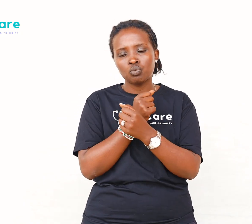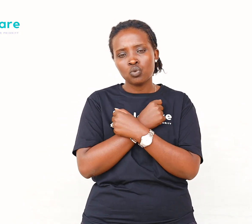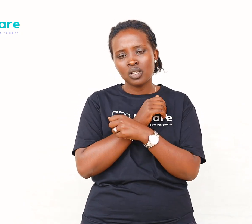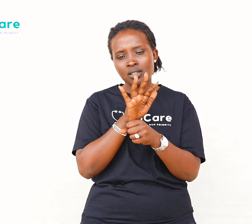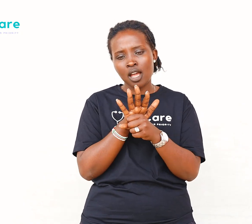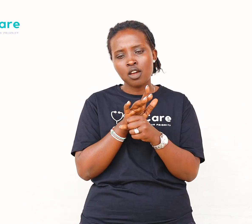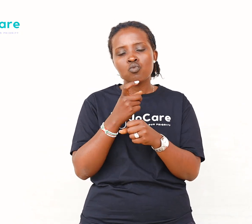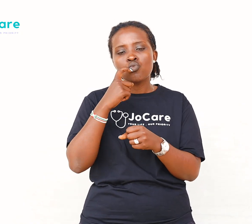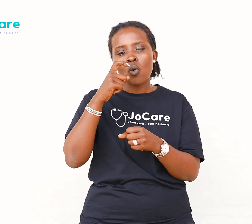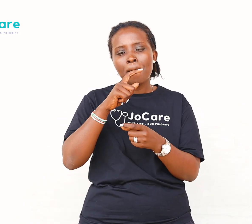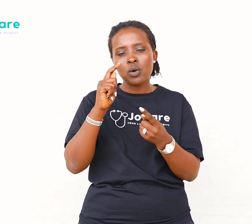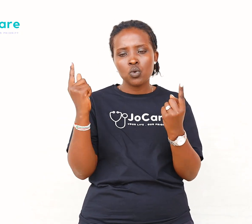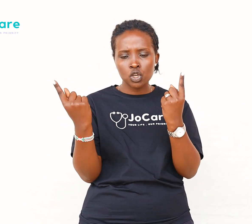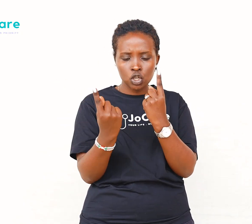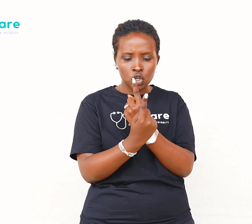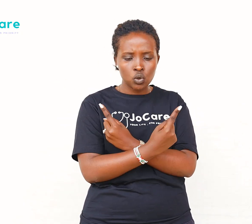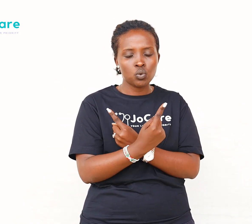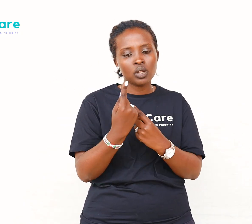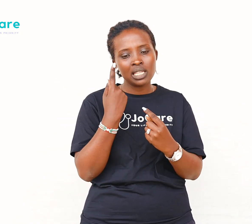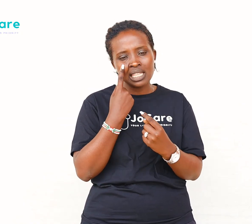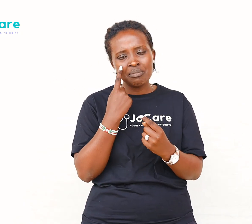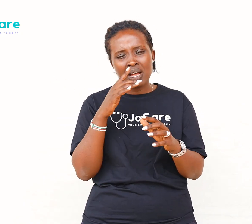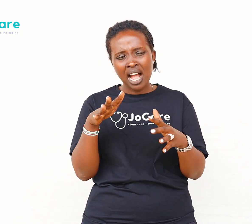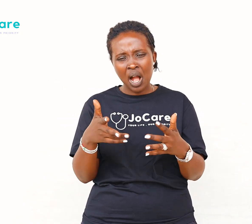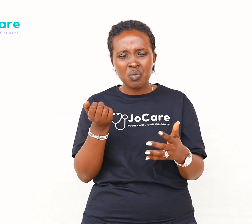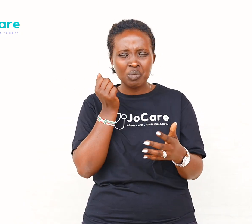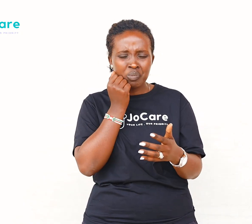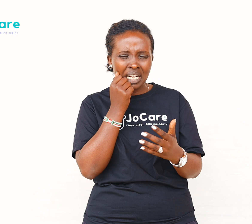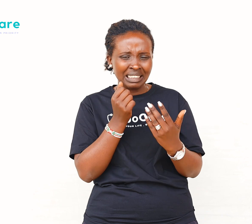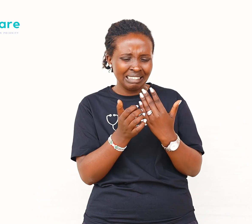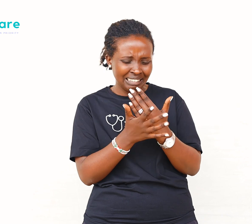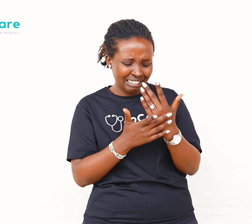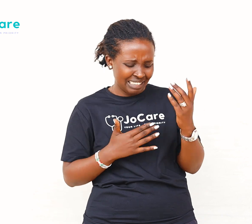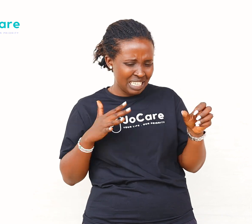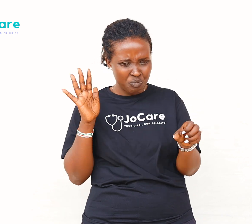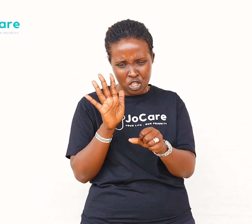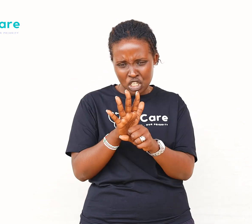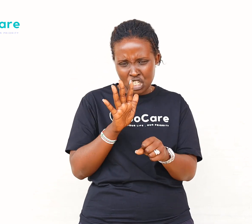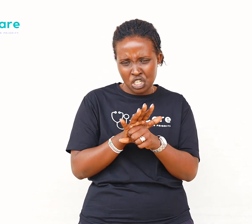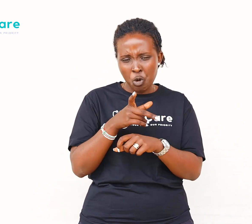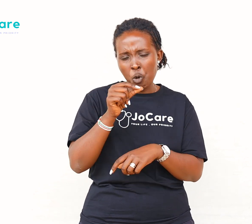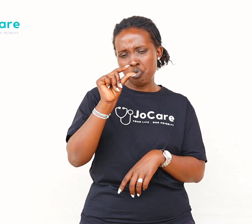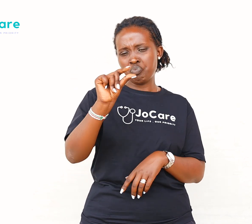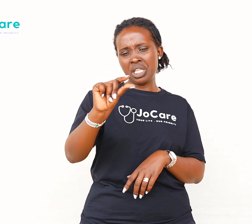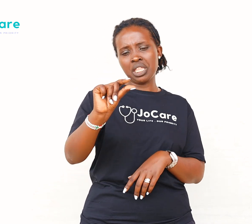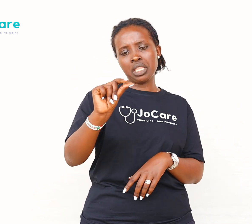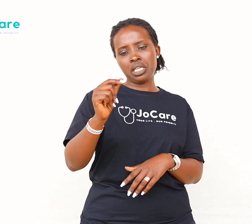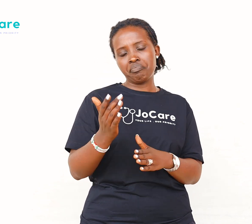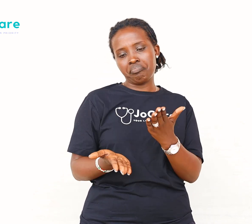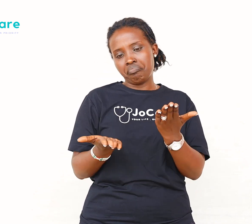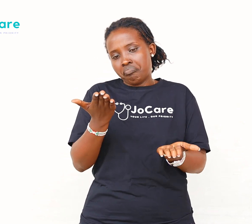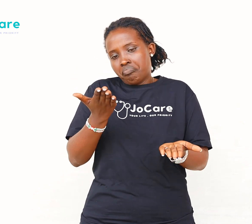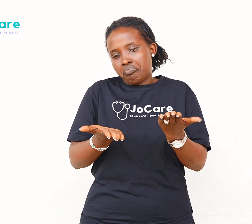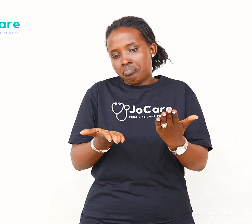nibura guhindura bigendeye ku ngano y'imihango wari gusohora cyangwa se uri gutakaza. Bivuze ngo